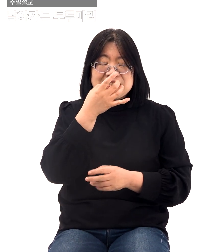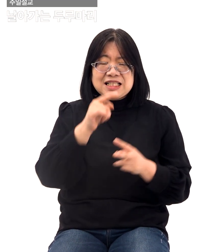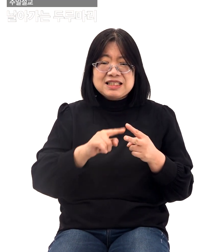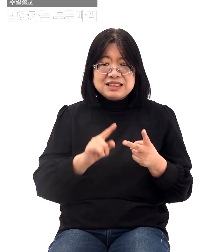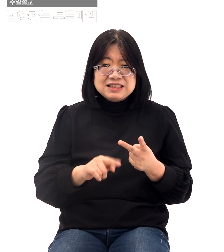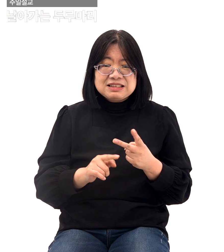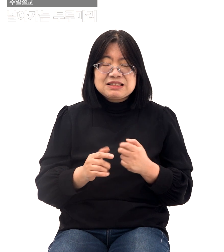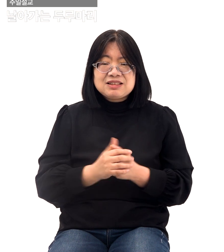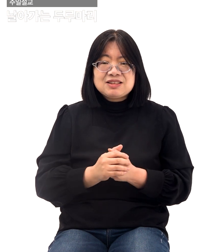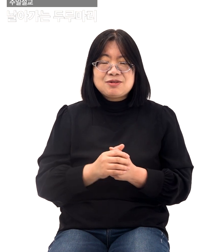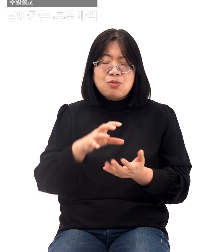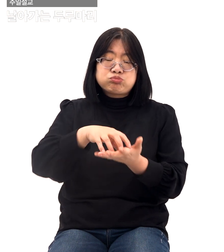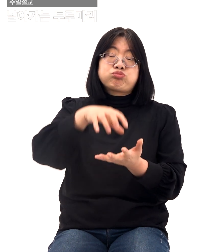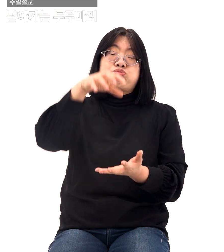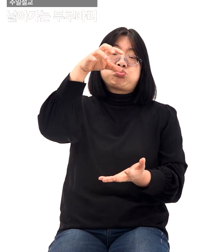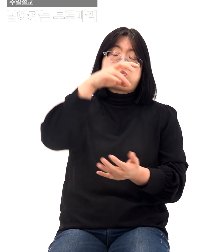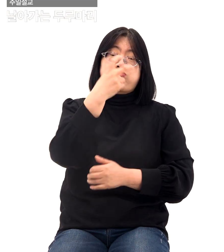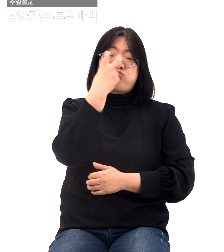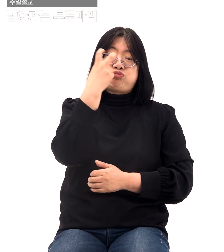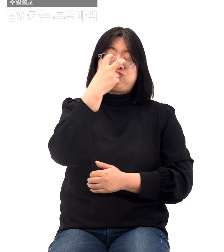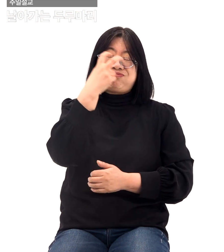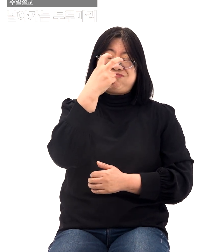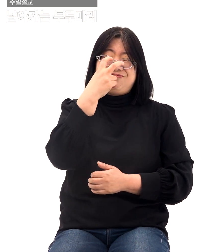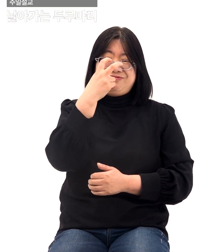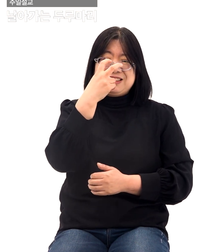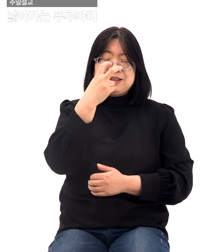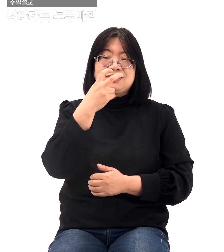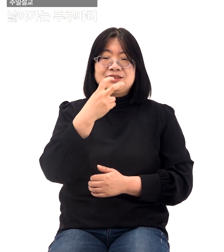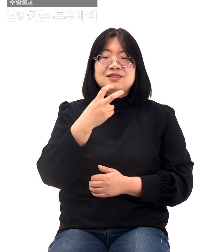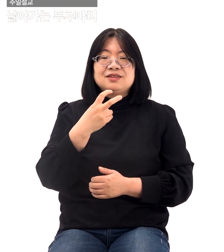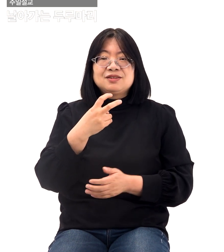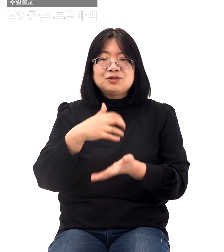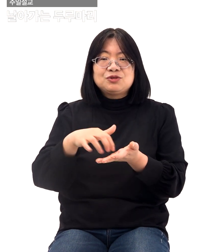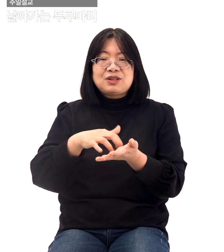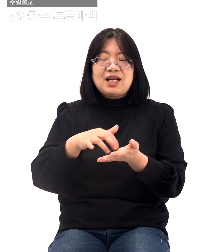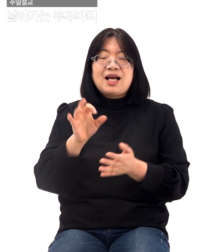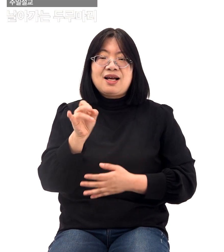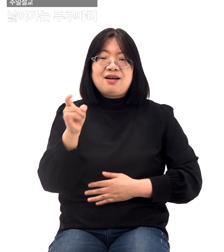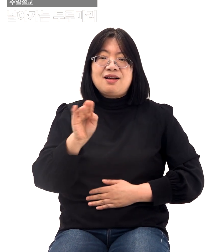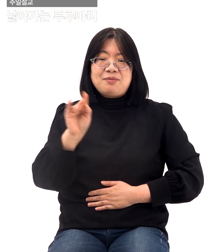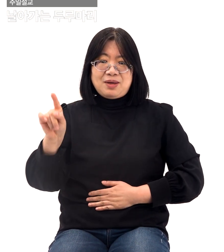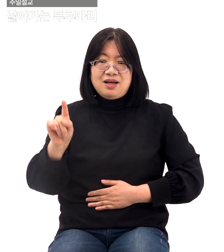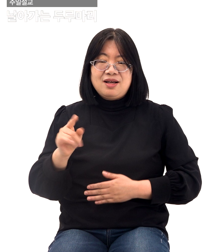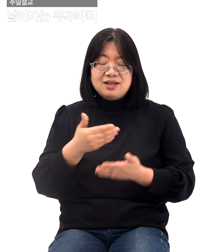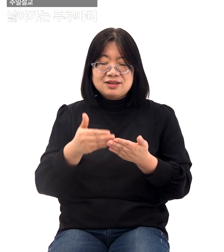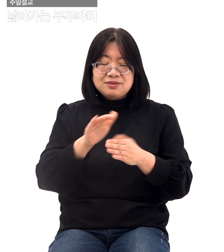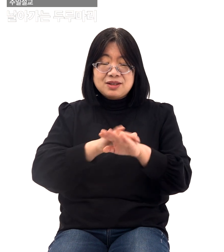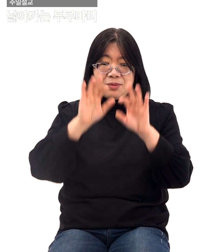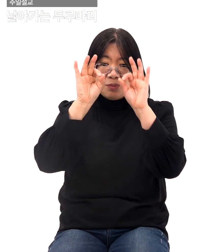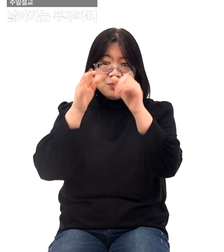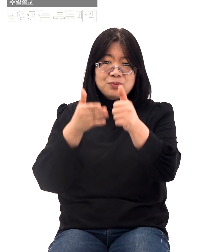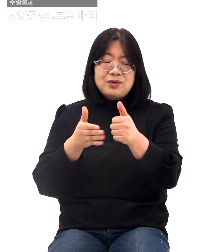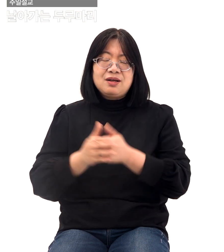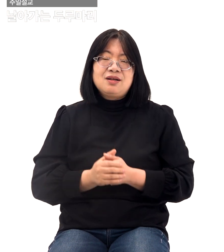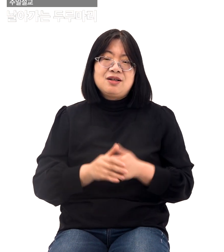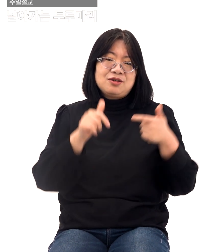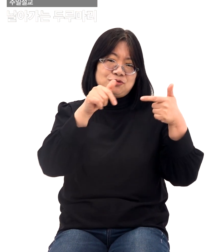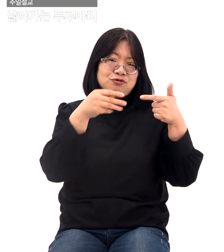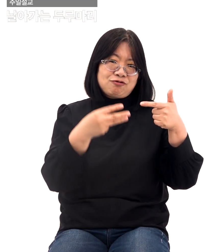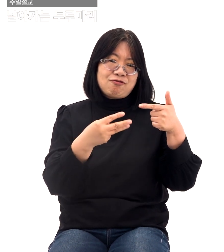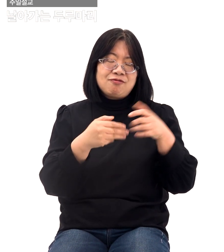곡식이든 부피를 재는 단위가 에바라고 합니다. 근데 그림을 잘 보세요.